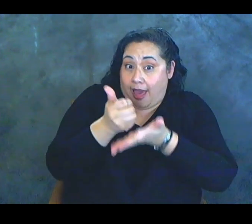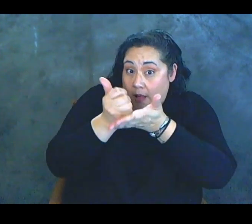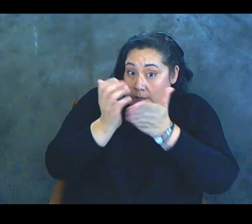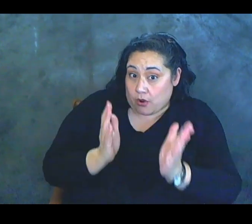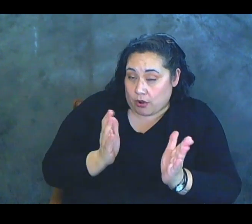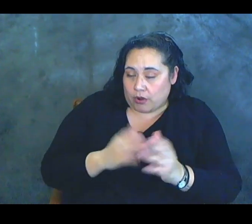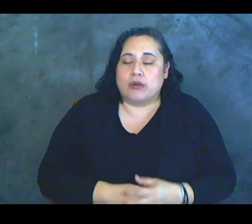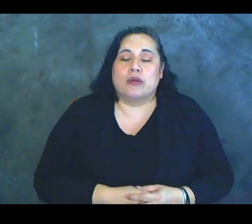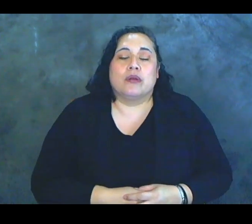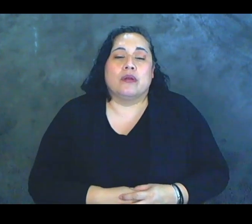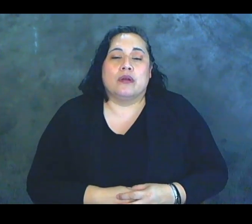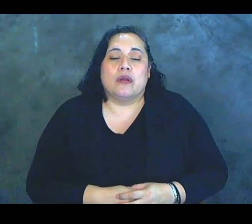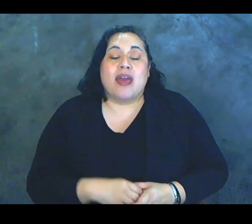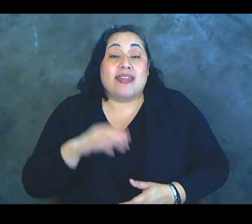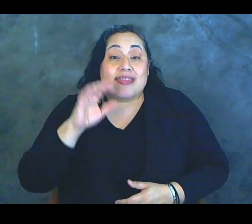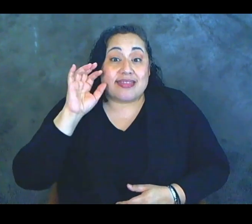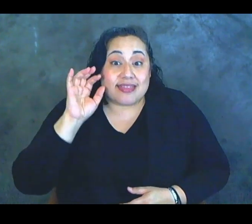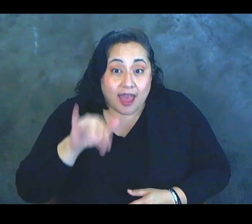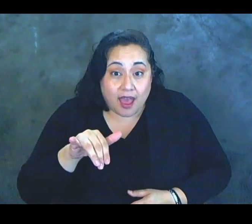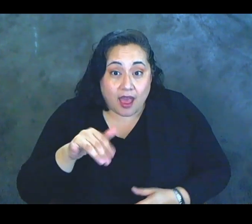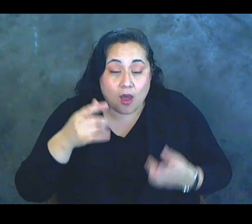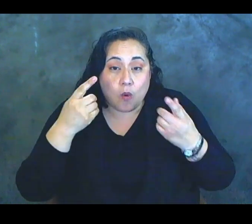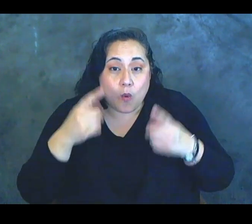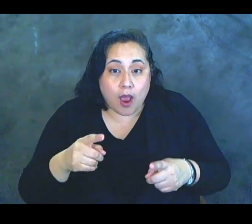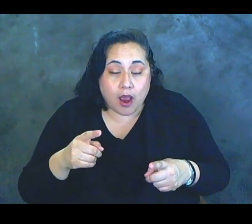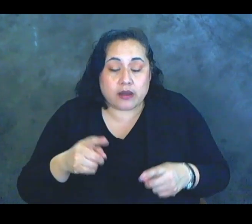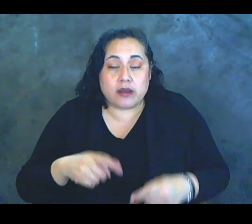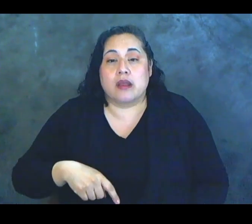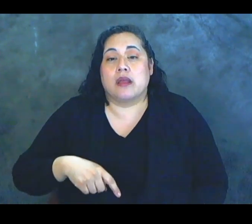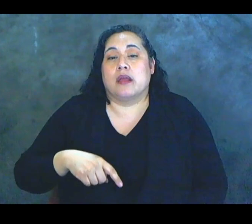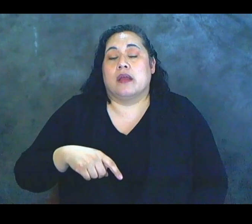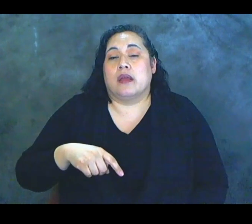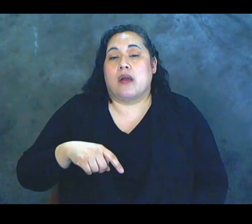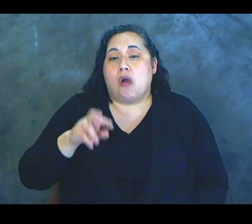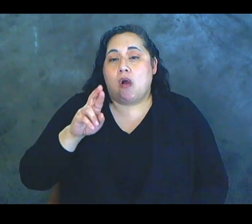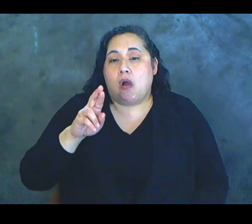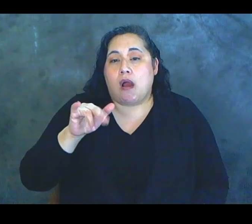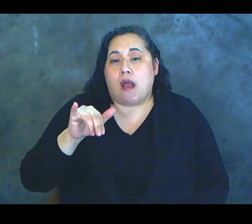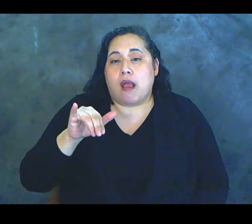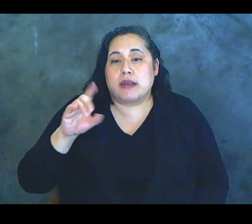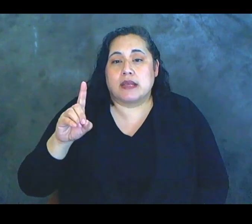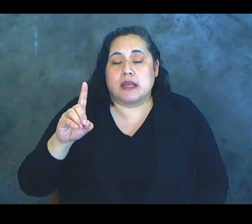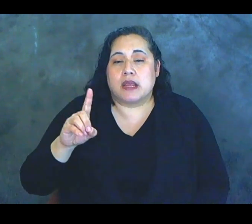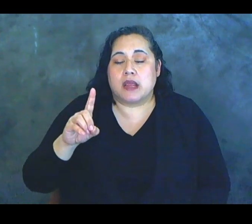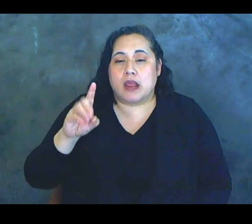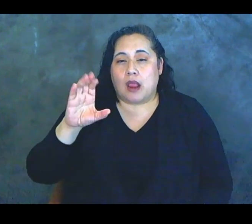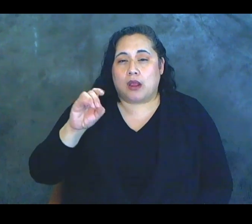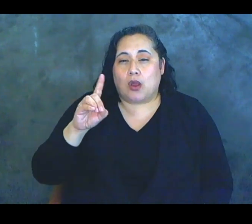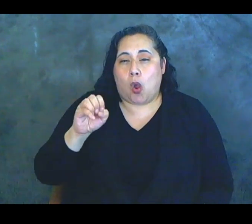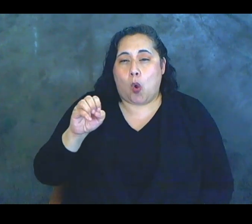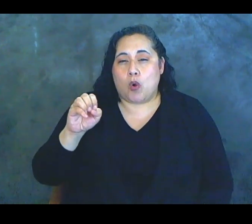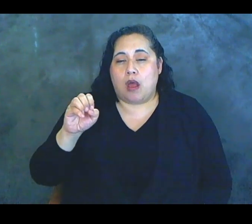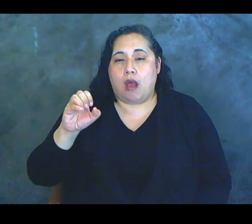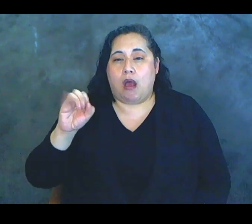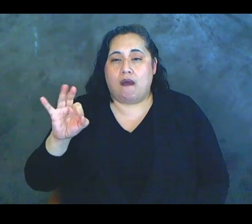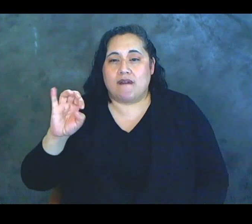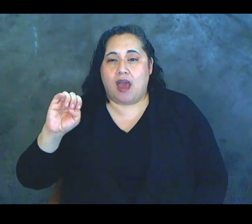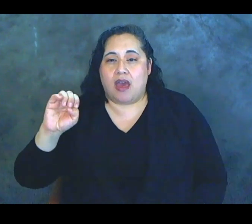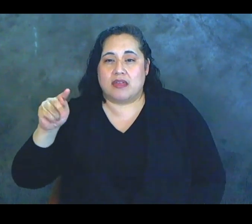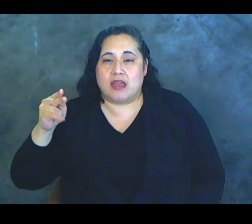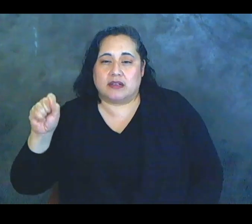es cuando el código de ética de RID, de Registry of Interpreters for the Deaf,